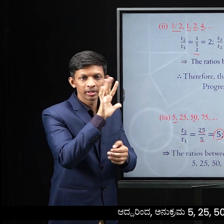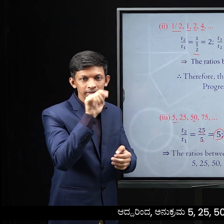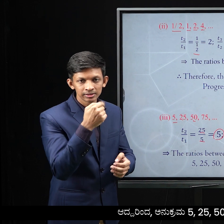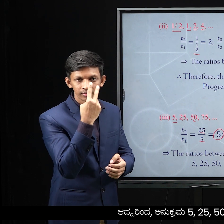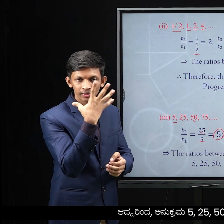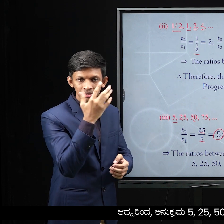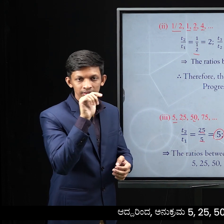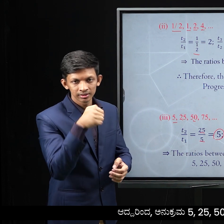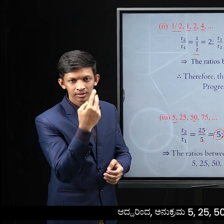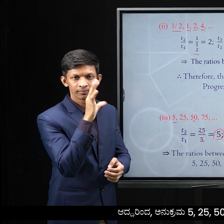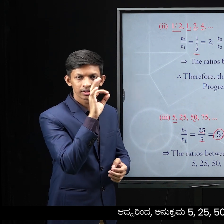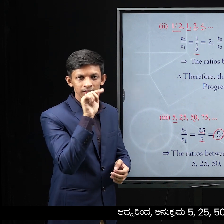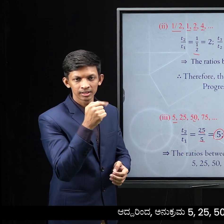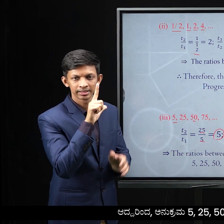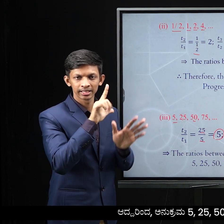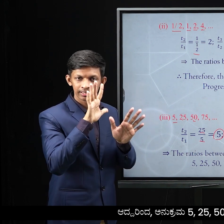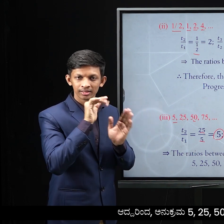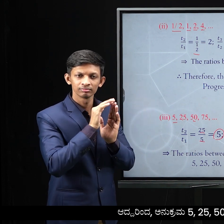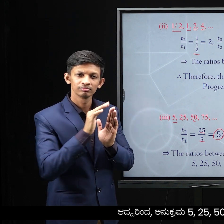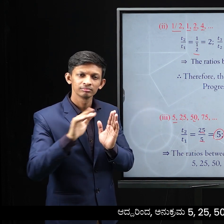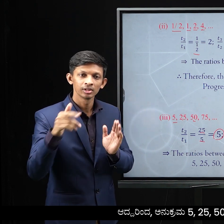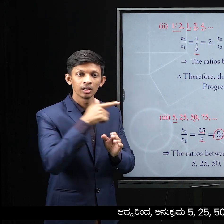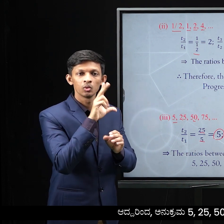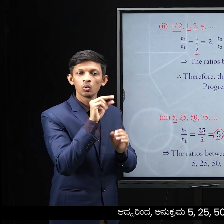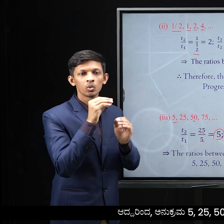25, 50, 75 ಜ್ಯಾಮಿತೀಯ ಪ್ರಗತಿಯಲ್ಲ.